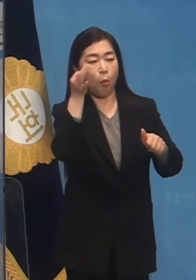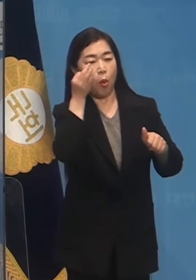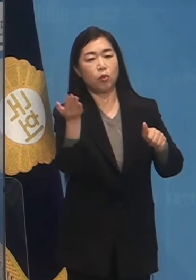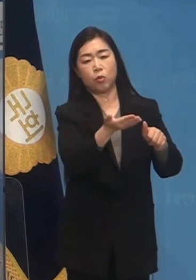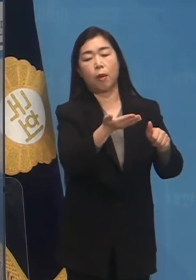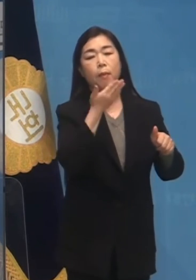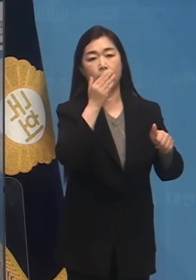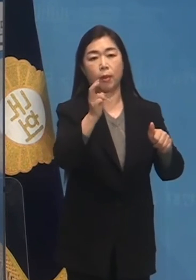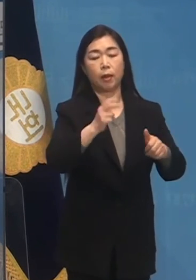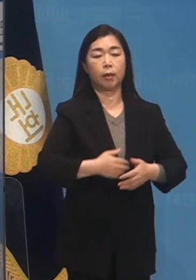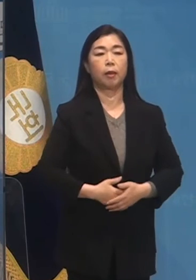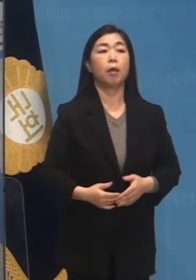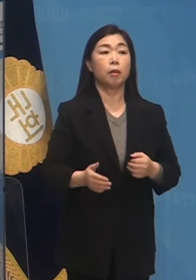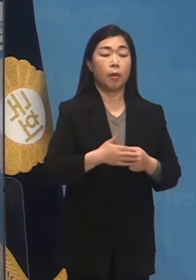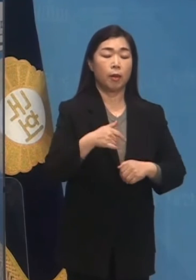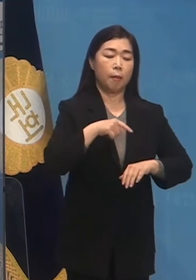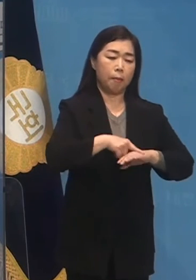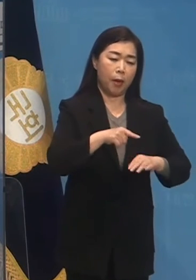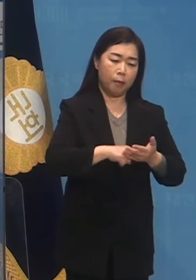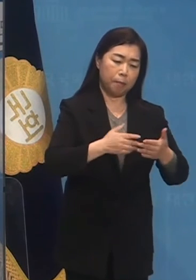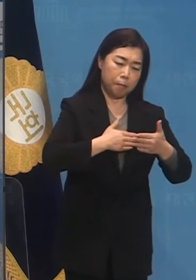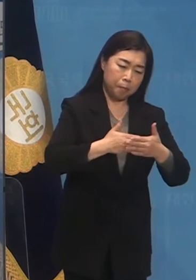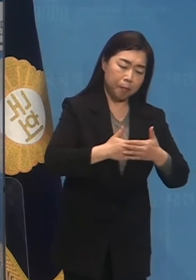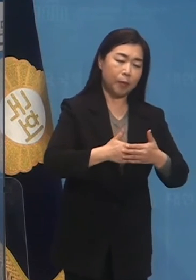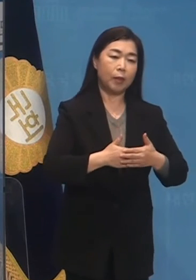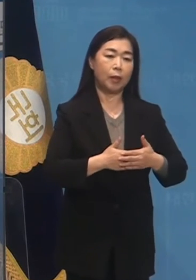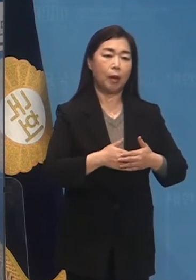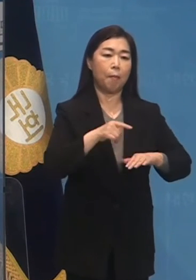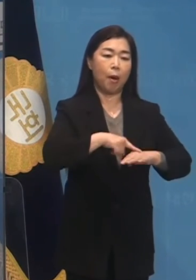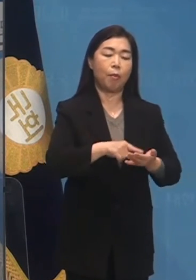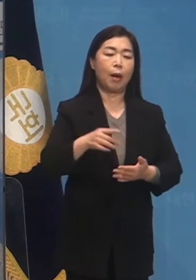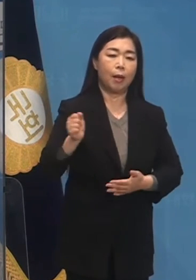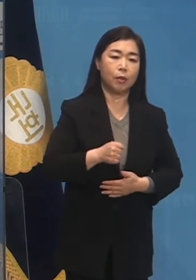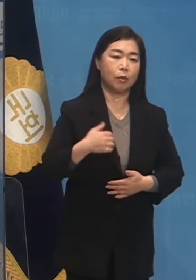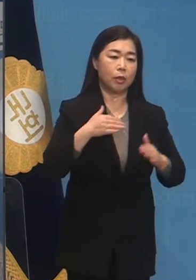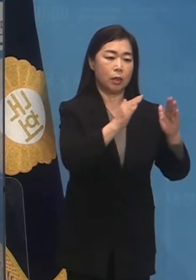설레고 떨리는 심정으로 집을 나섰습니다.